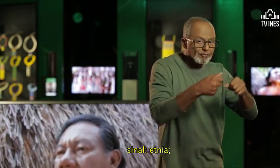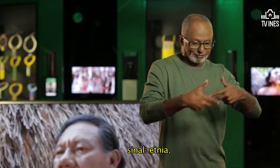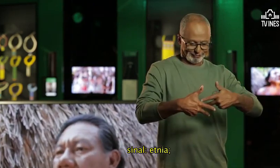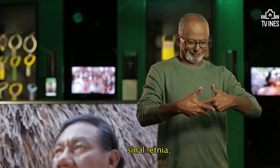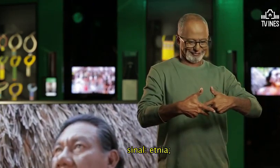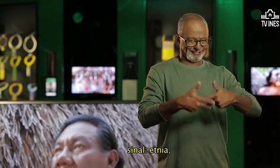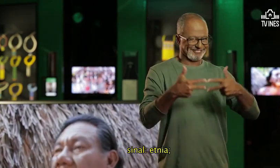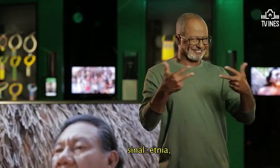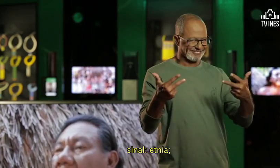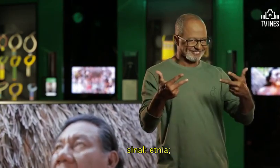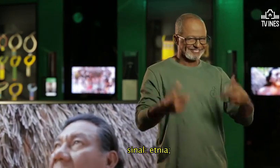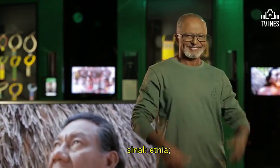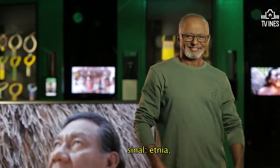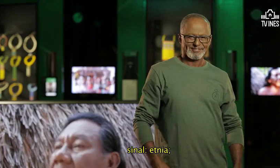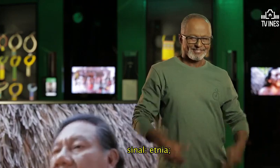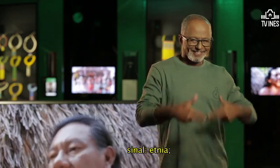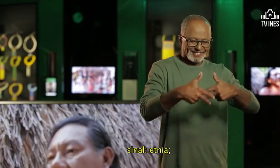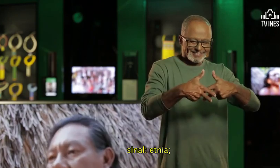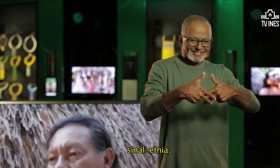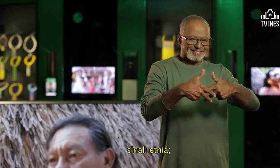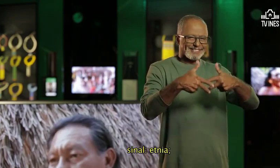Sinal etnia.